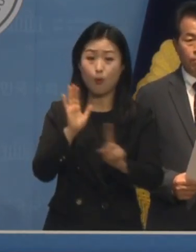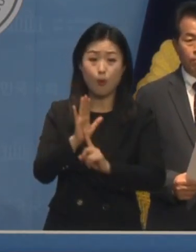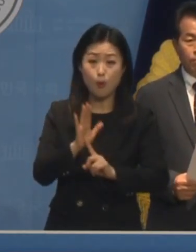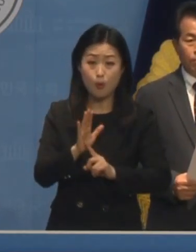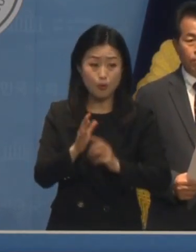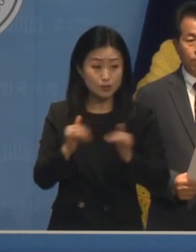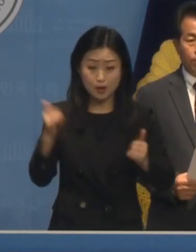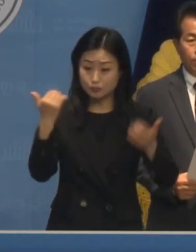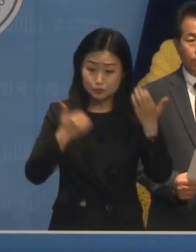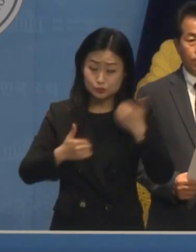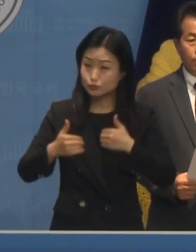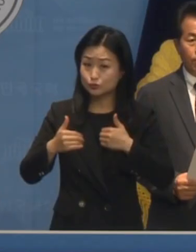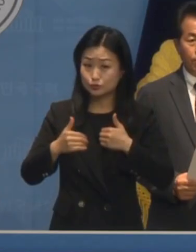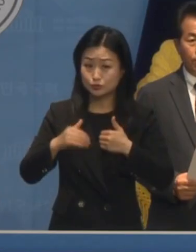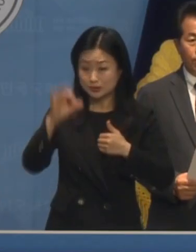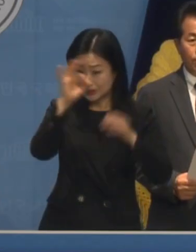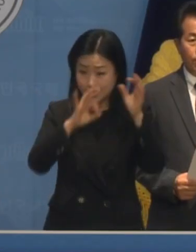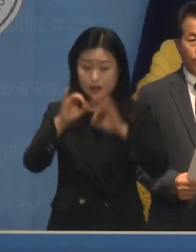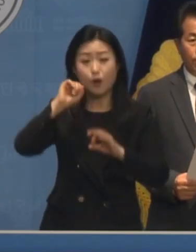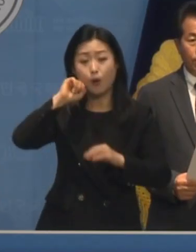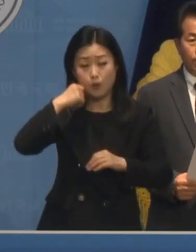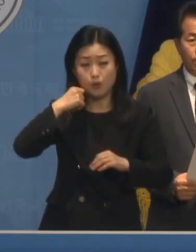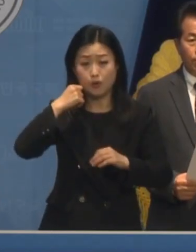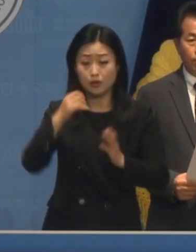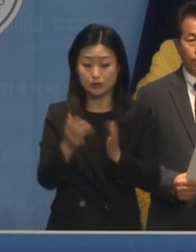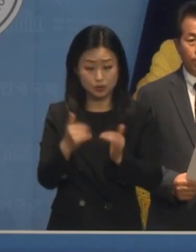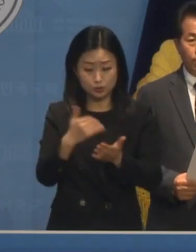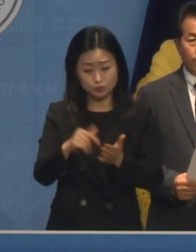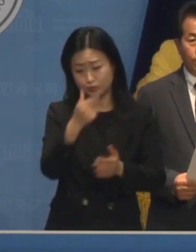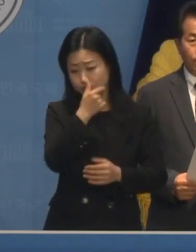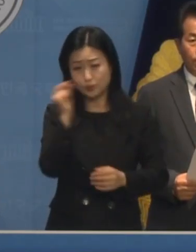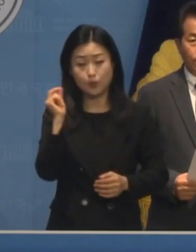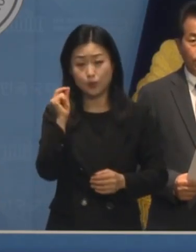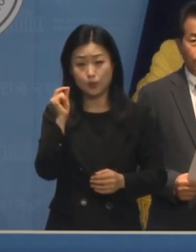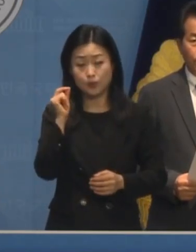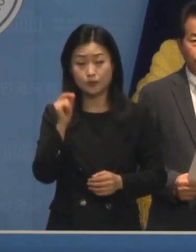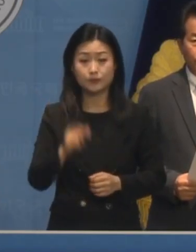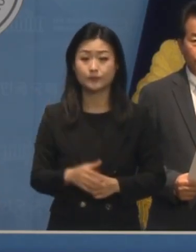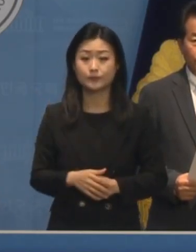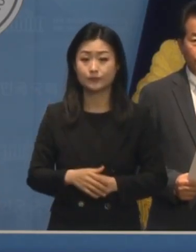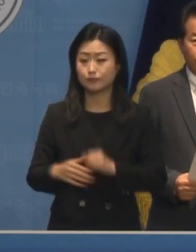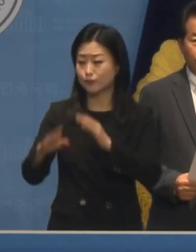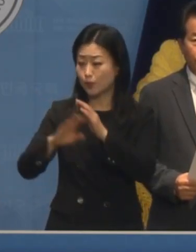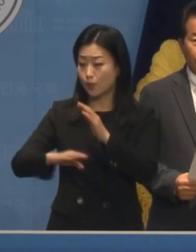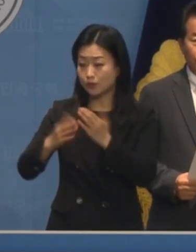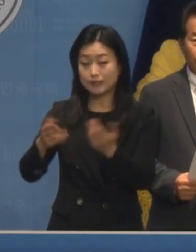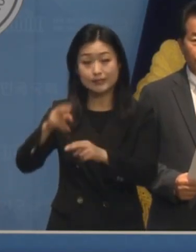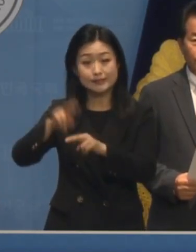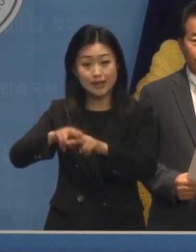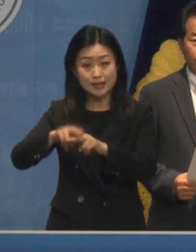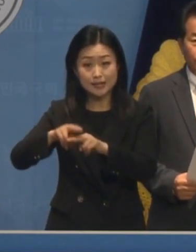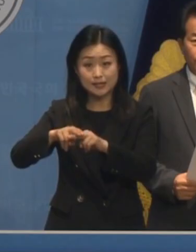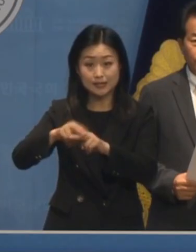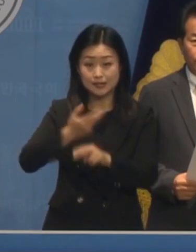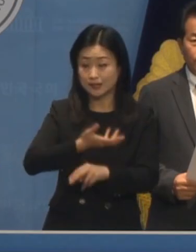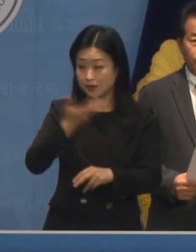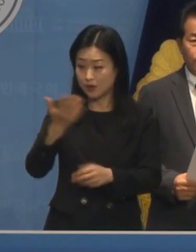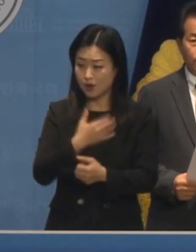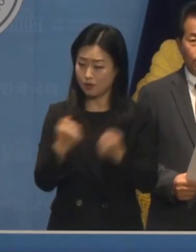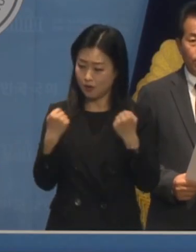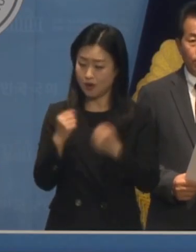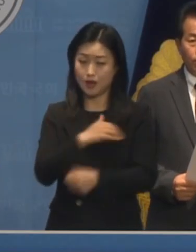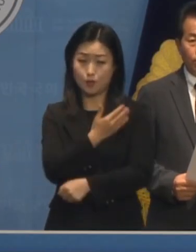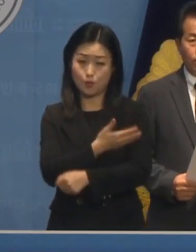내도 채워지지 않는 정원에 훨씬 모자라는 인력 공사의 정규직은 노동강도를 줄이고 노동자의 건강권을